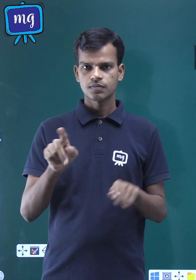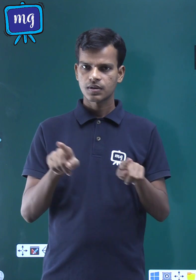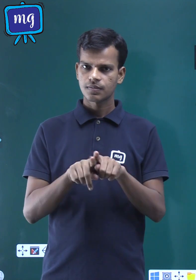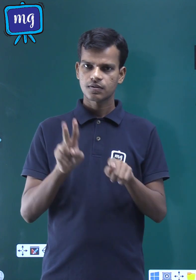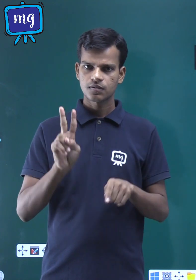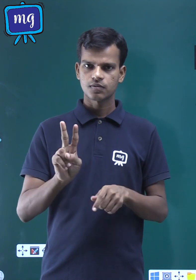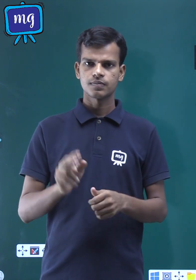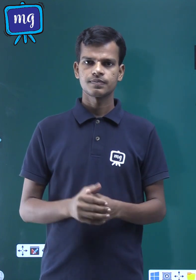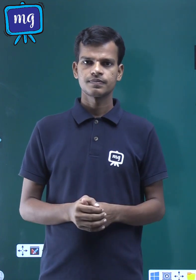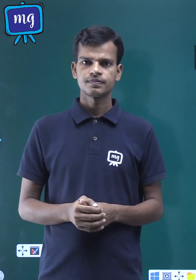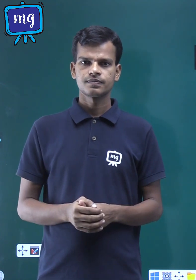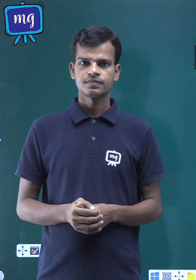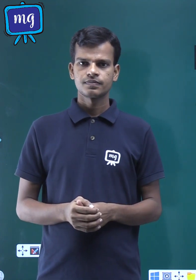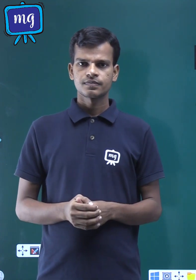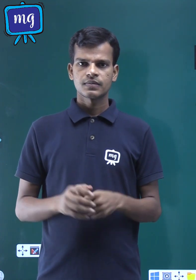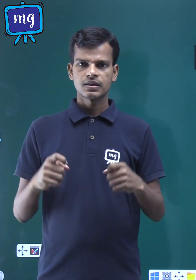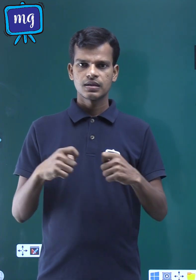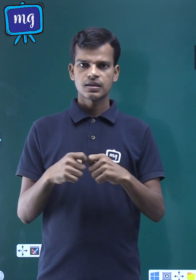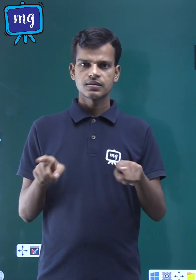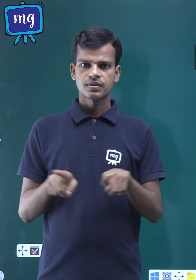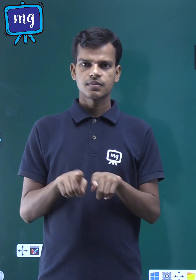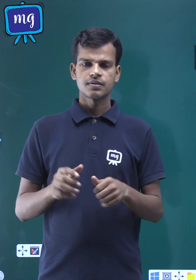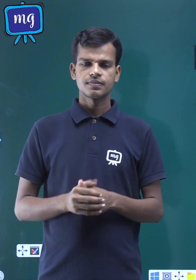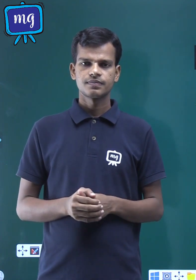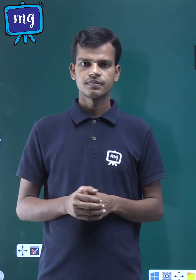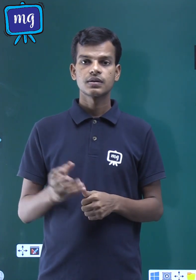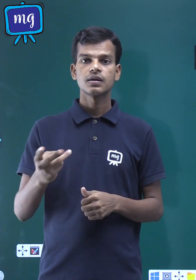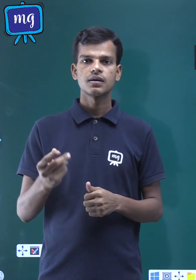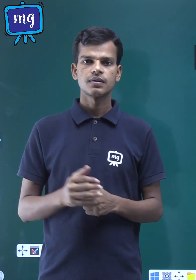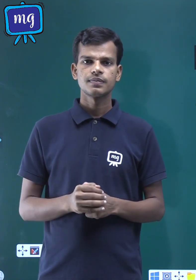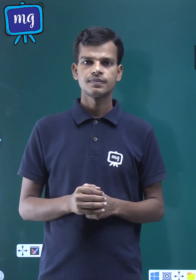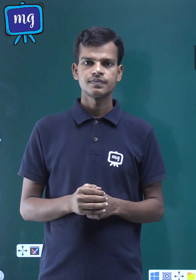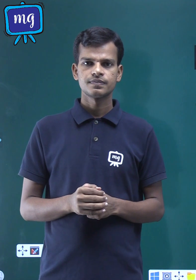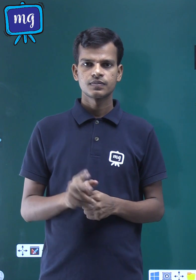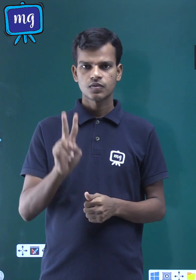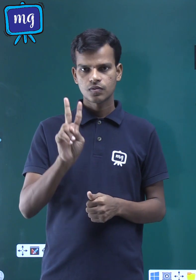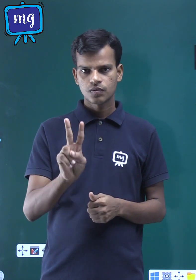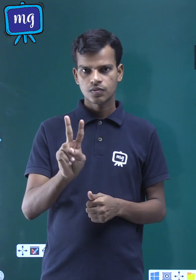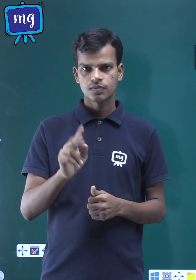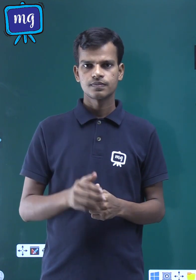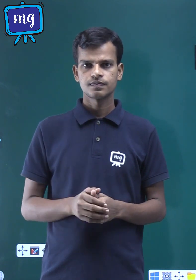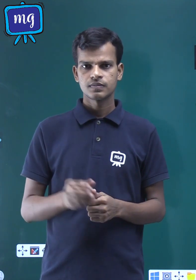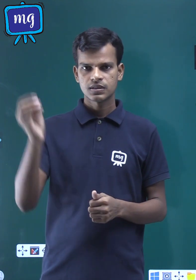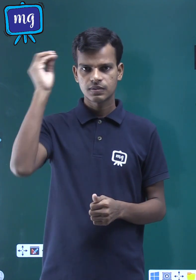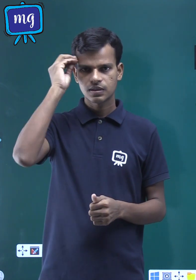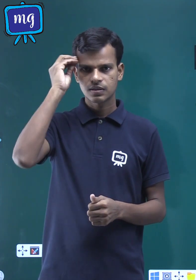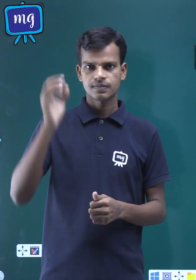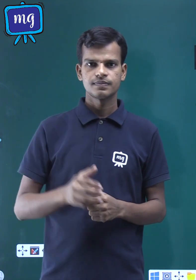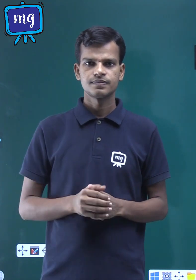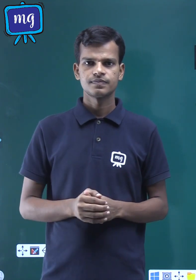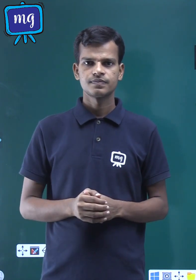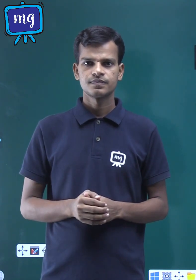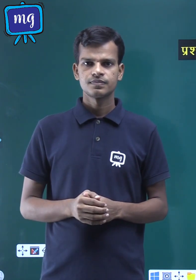2। तो x बराबर क्या आया, 2। समझ आ गया।